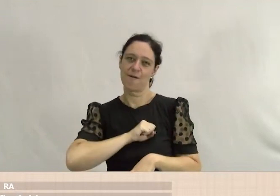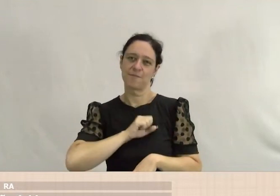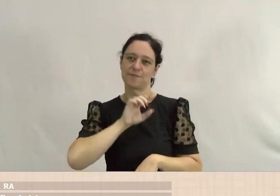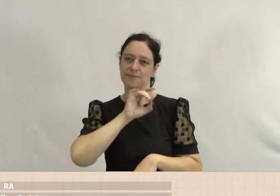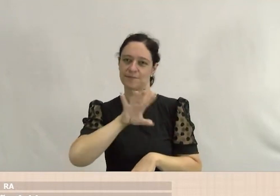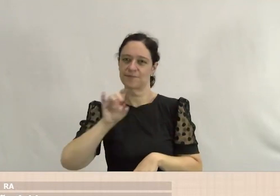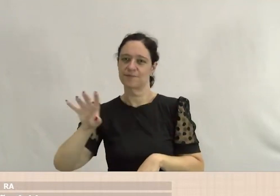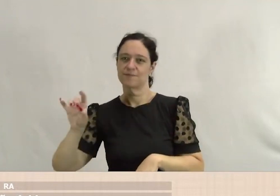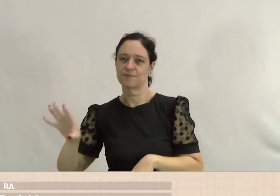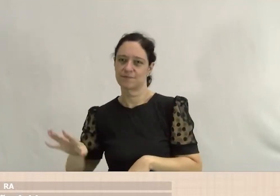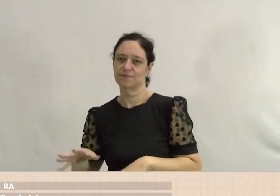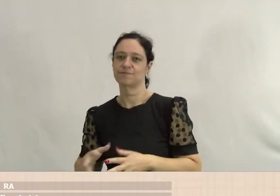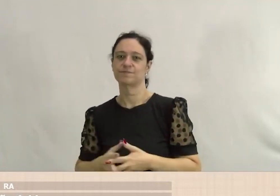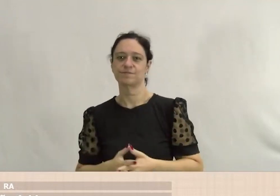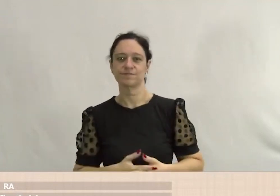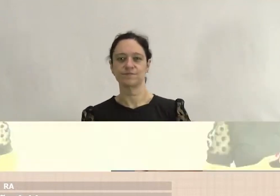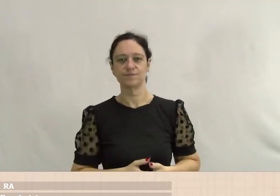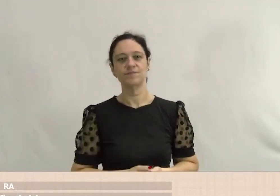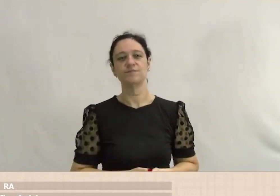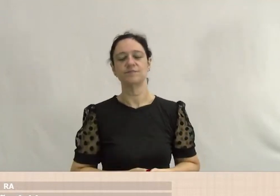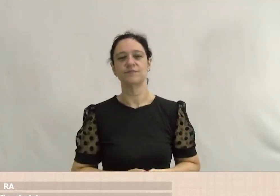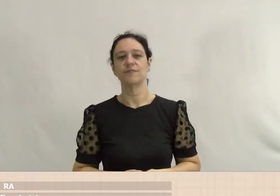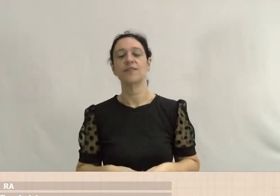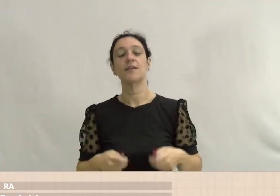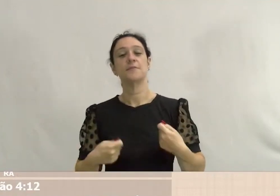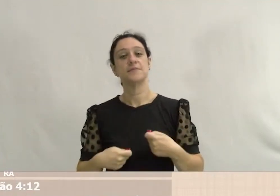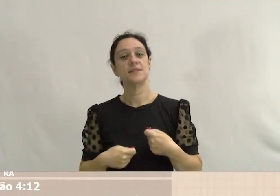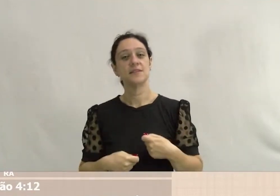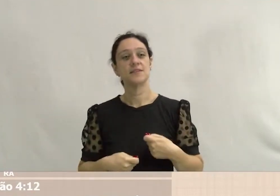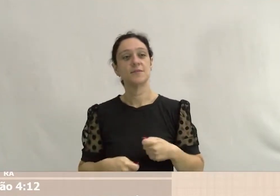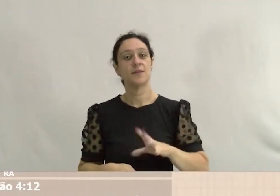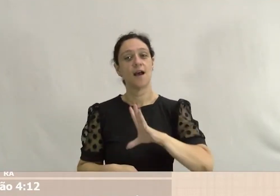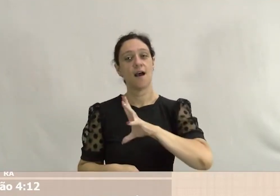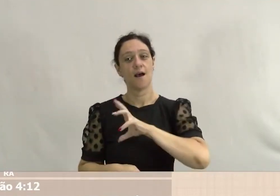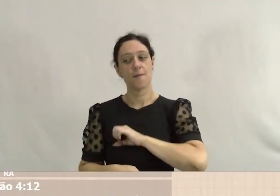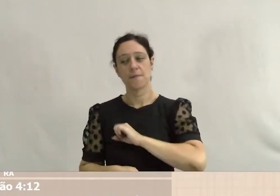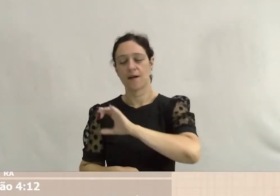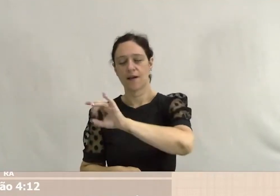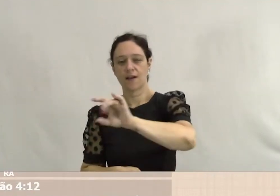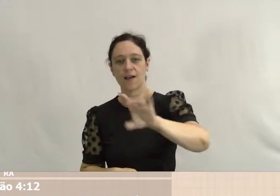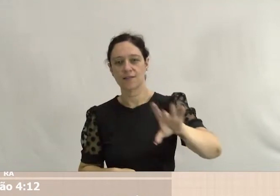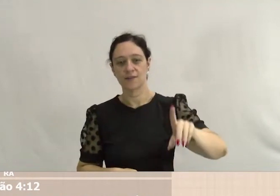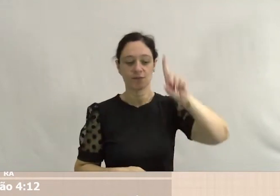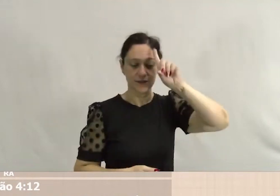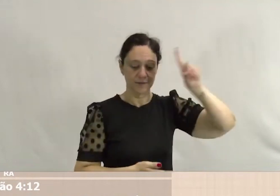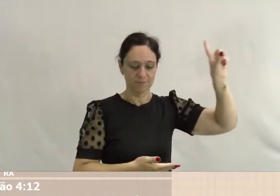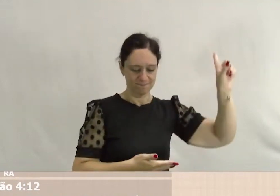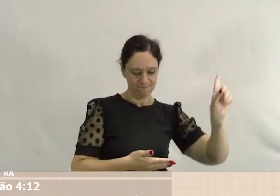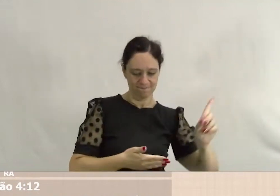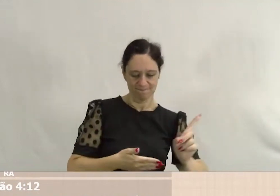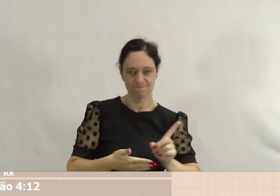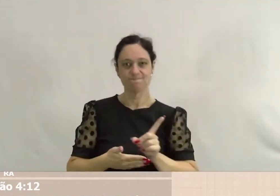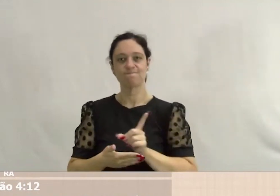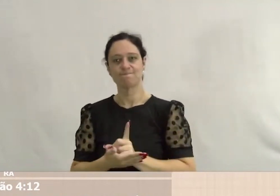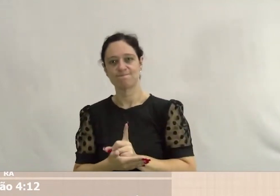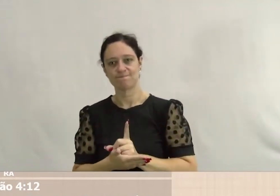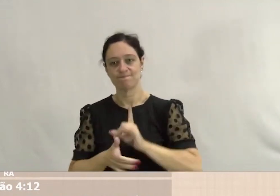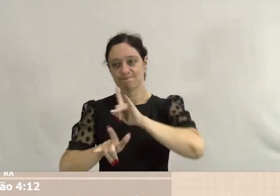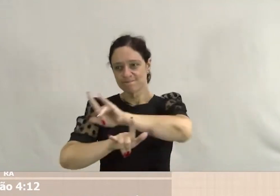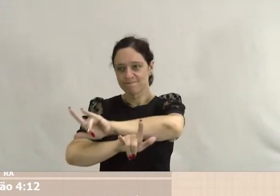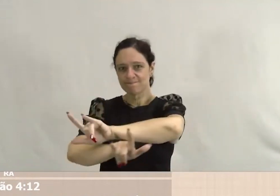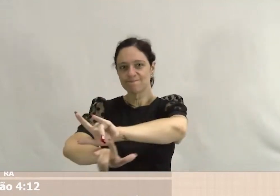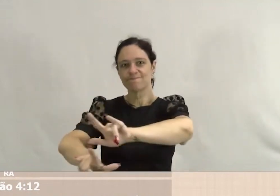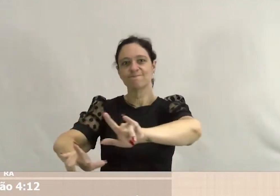viu a Deus, e se amarmos uns aos outros, Deus permanece em nós e o seu amor em nós é.